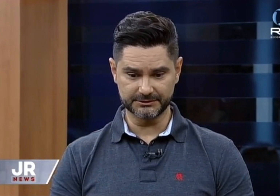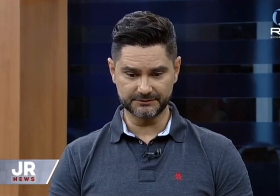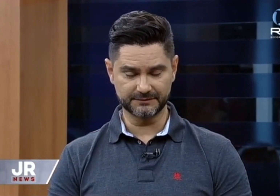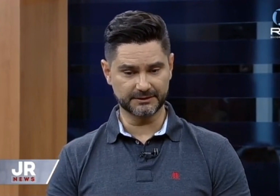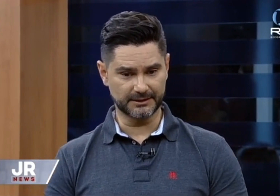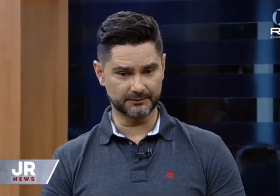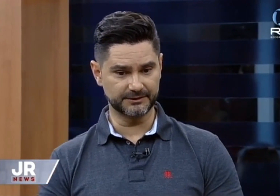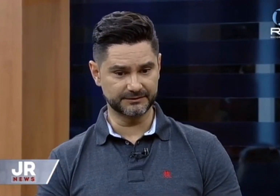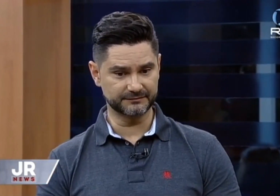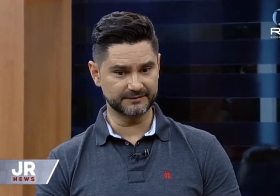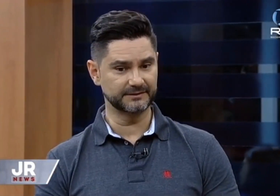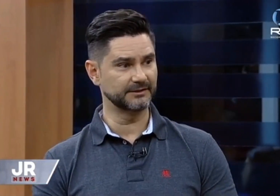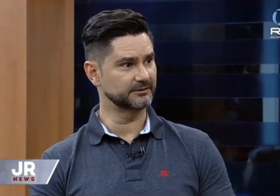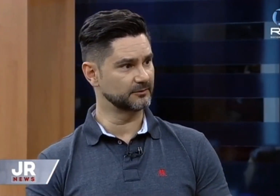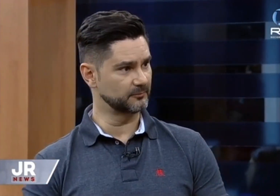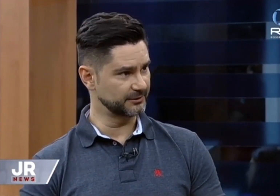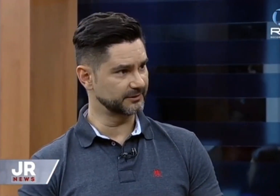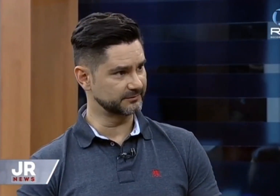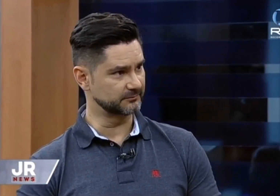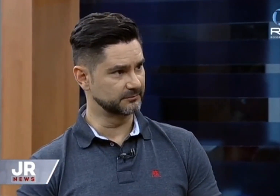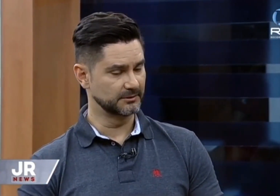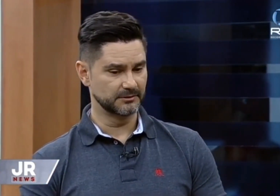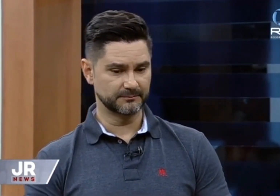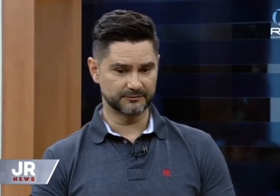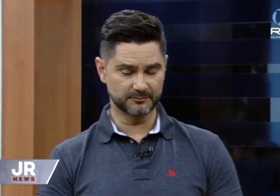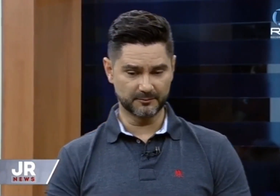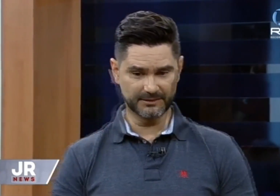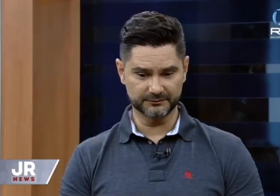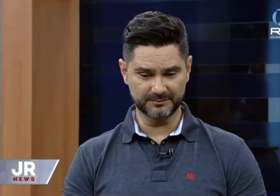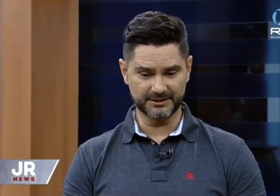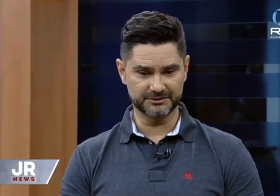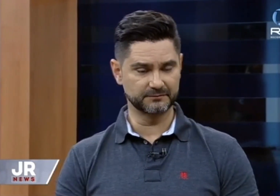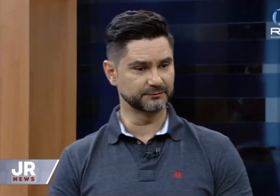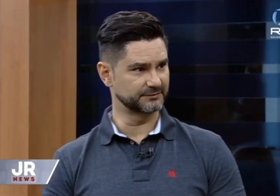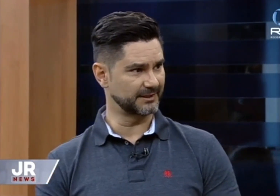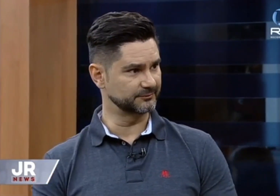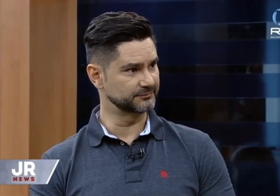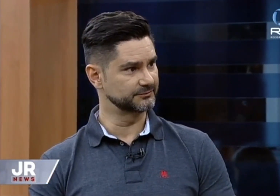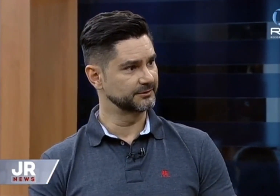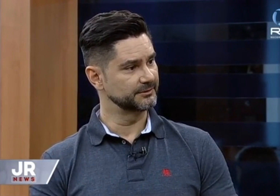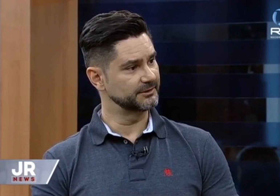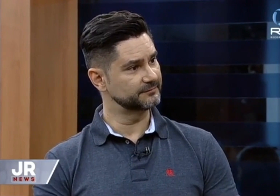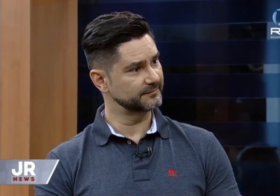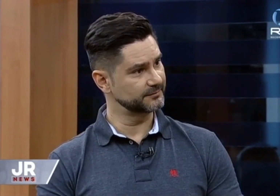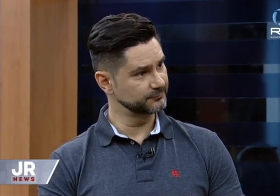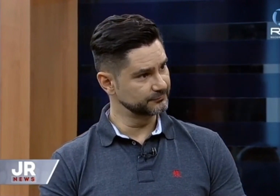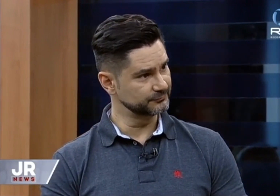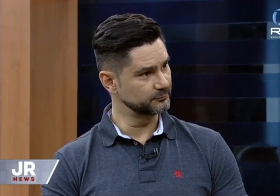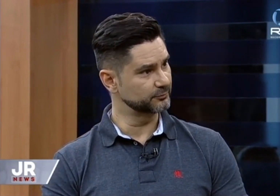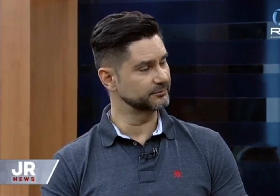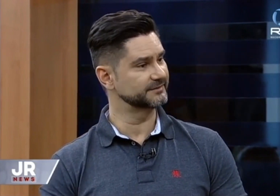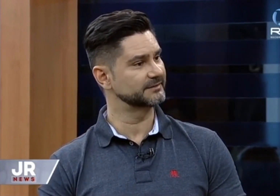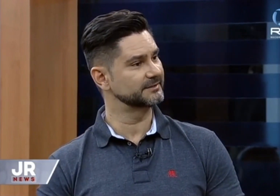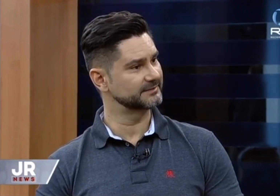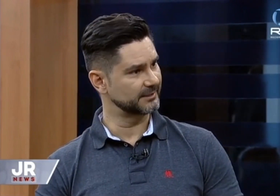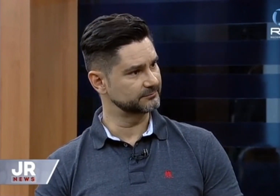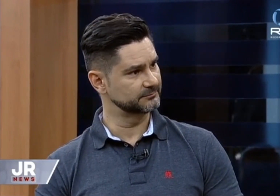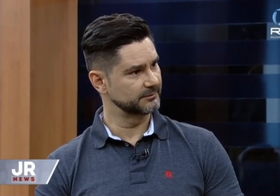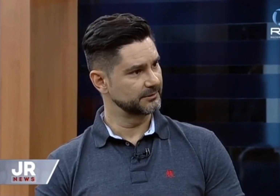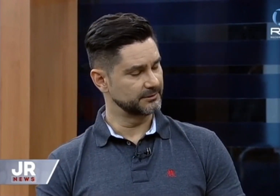que fique claro, eles facilitam a comunicação, mas normalmente os aplicativos usados, eles fazem uso do português sinalizado.